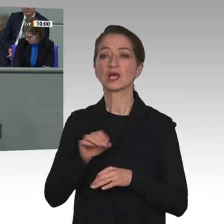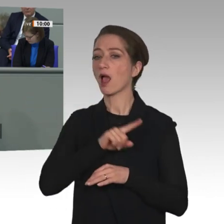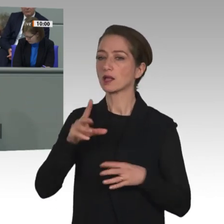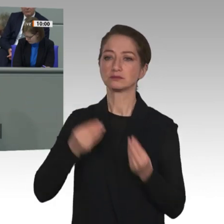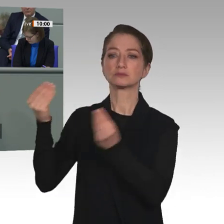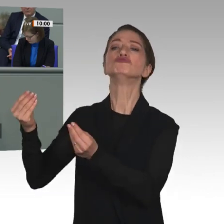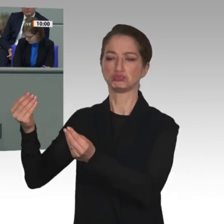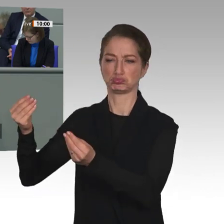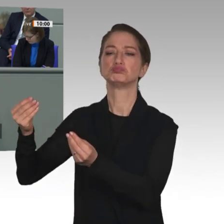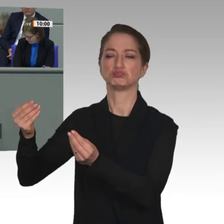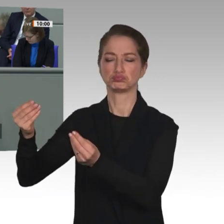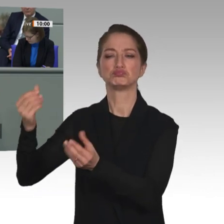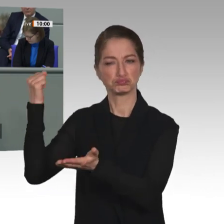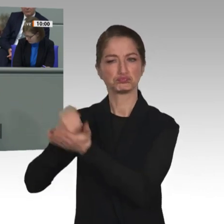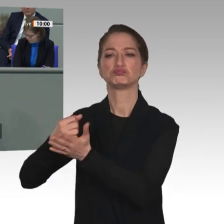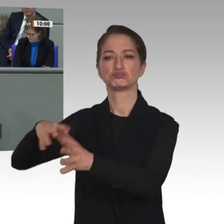weitestgehend mittlerweile umgesetzt.